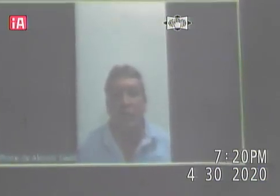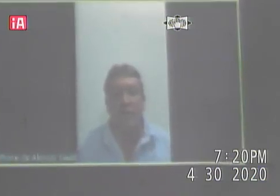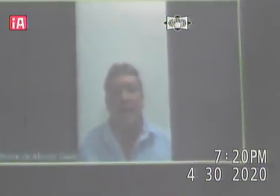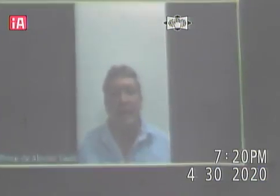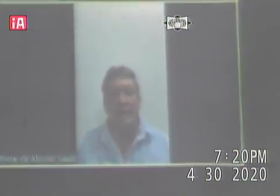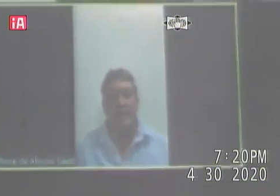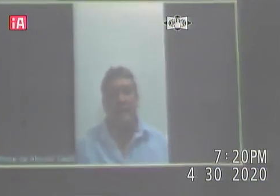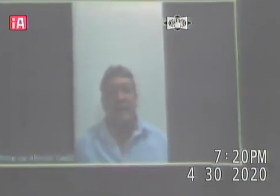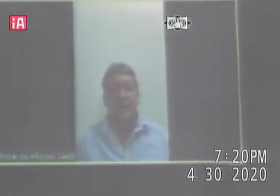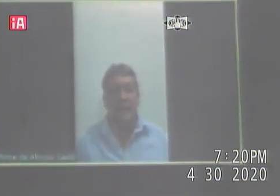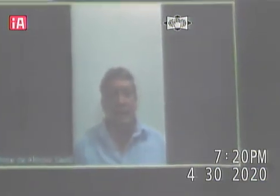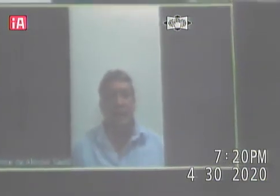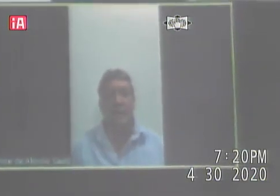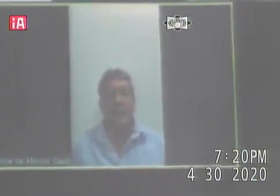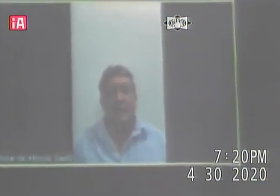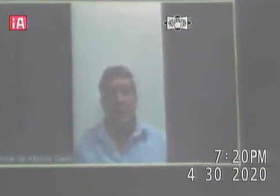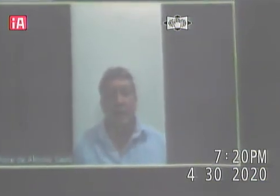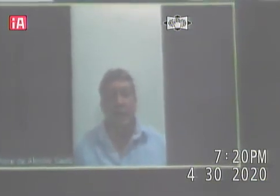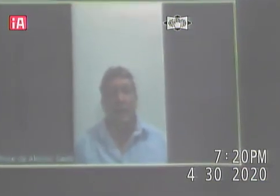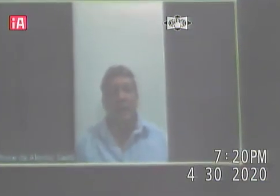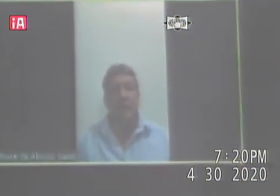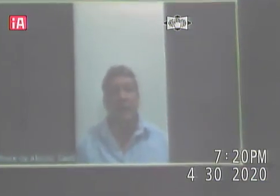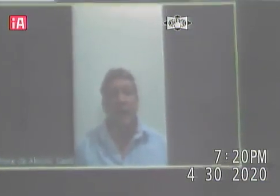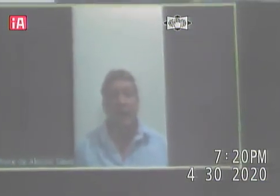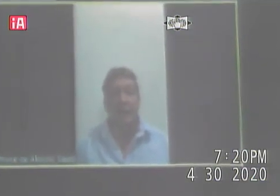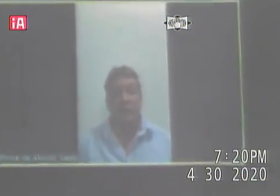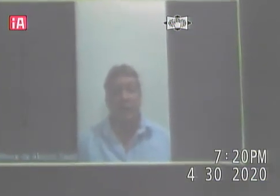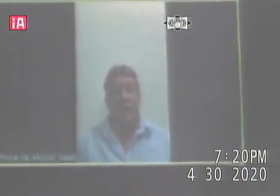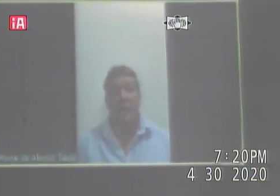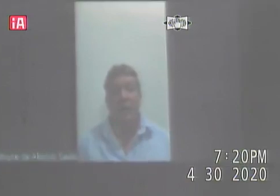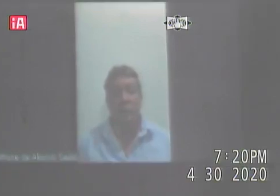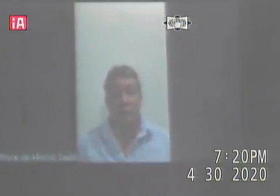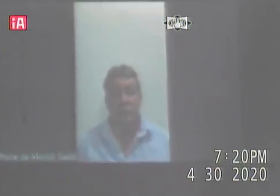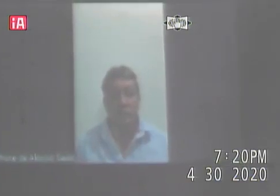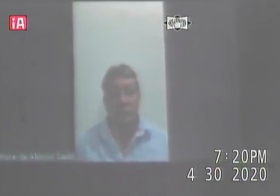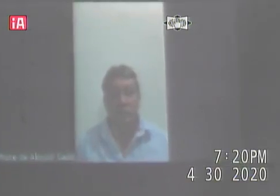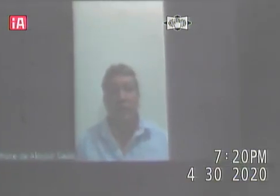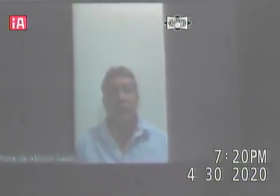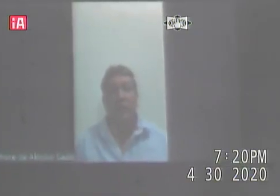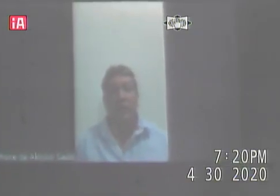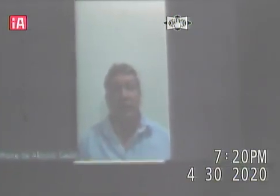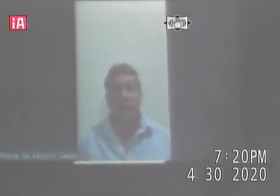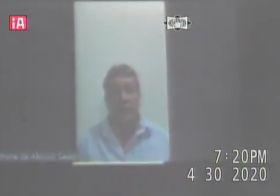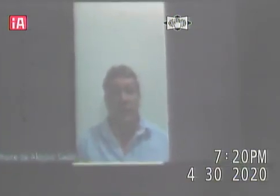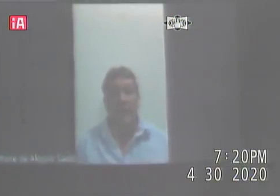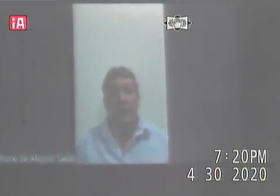redes sociais, disse que estávamos, eu,